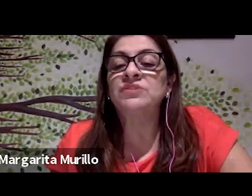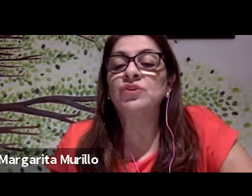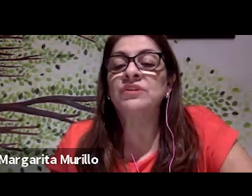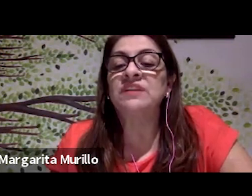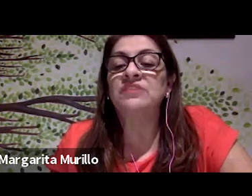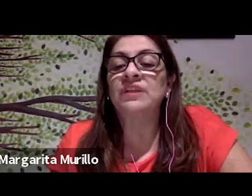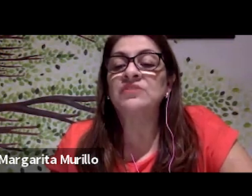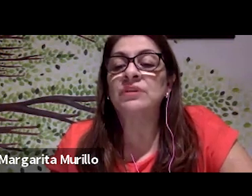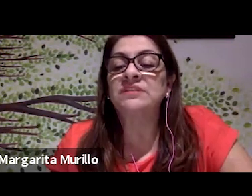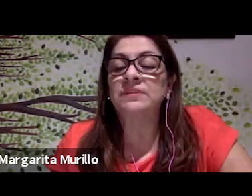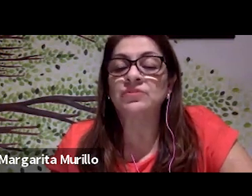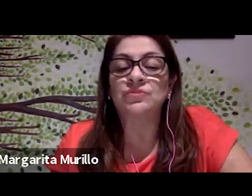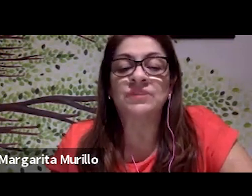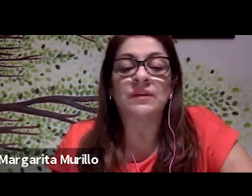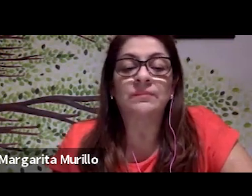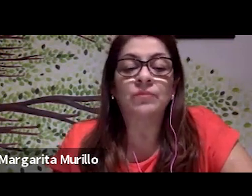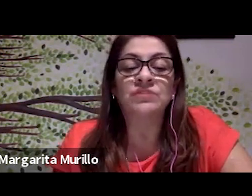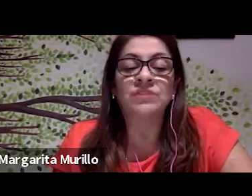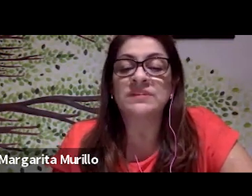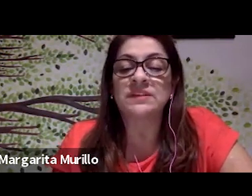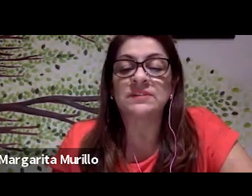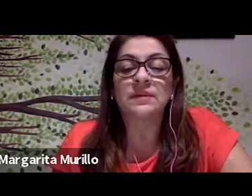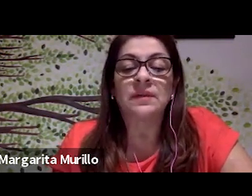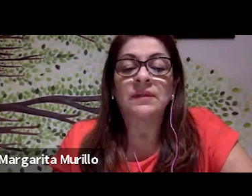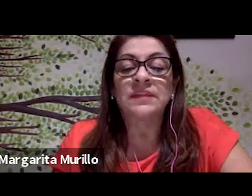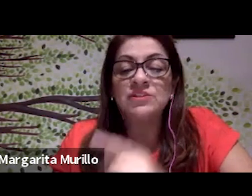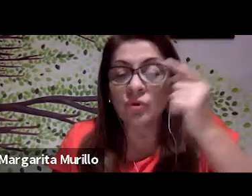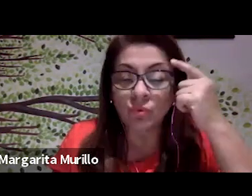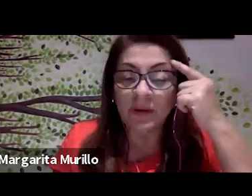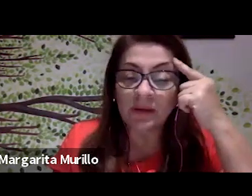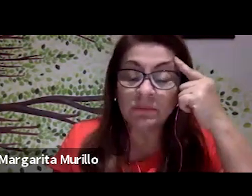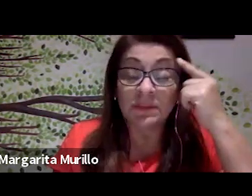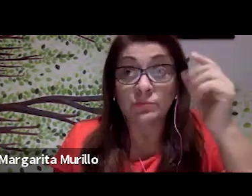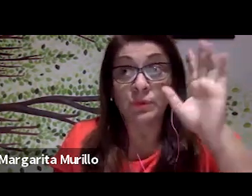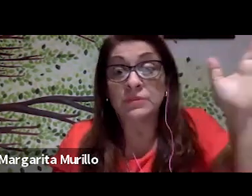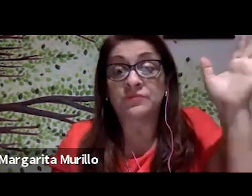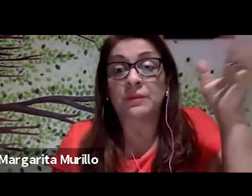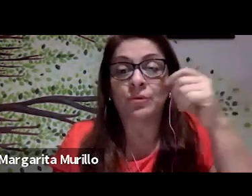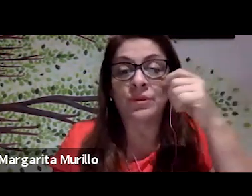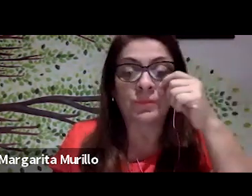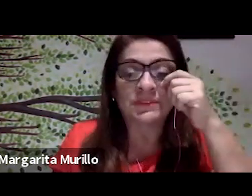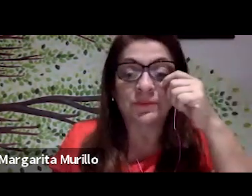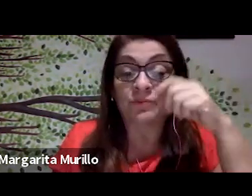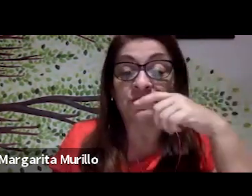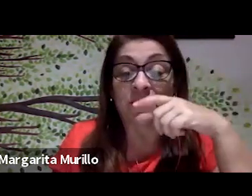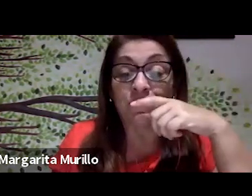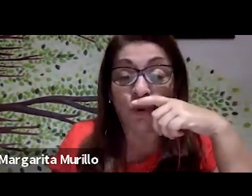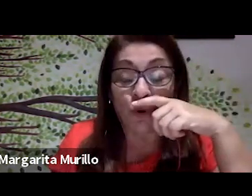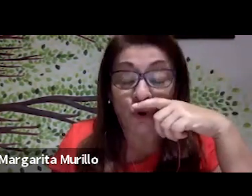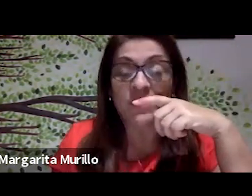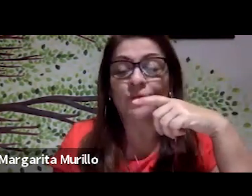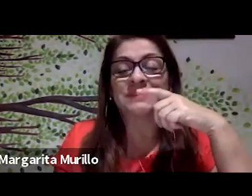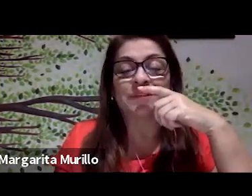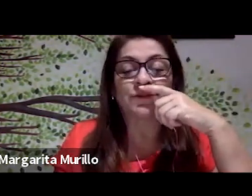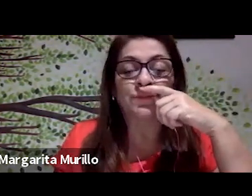uso implica cuestiones relacionadas con la aceptación social consecuencias tensión ocular de los problemas oftalmólicos más